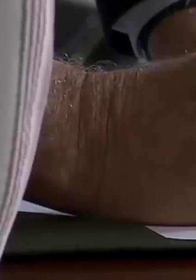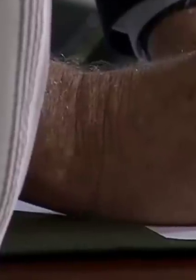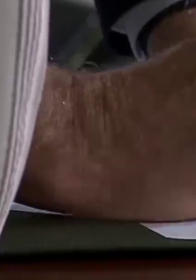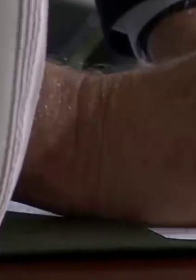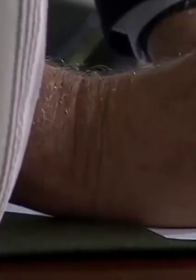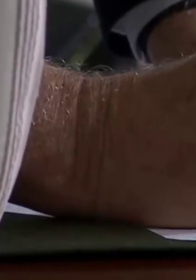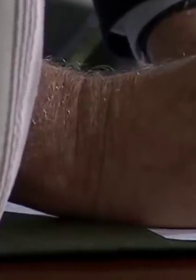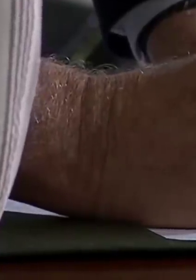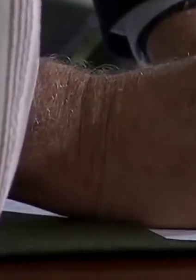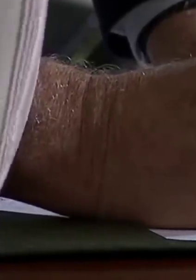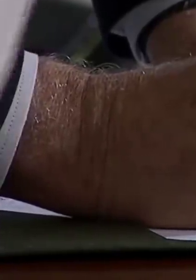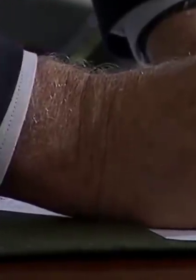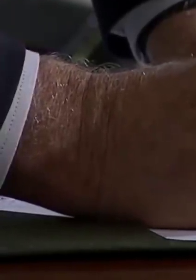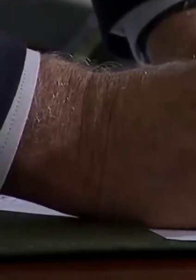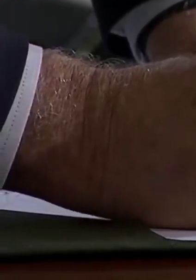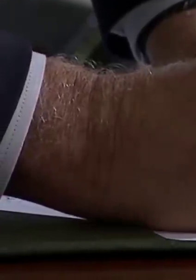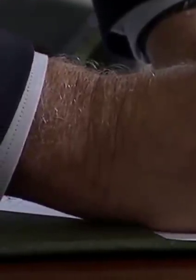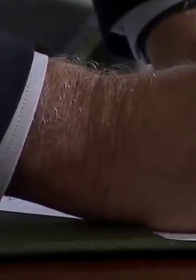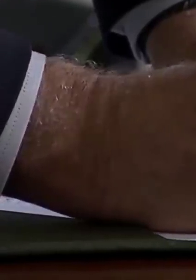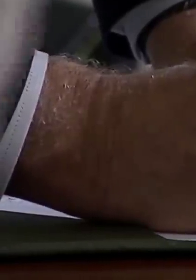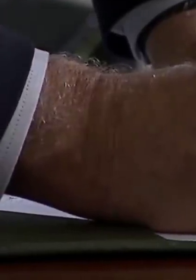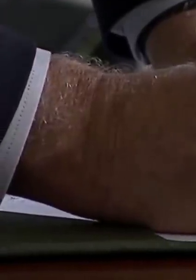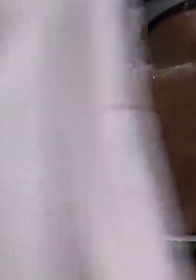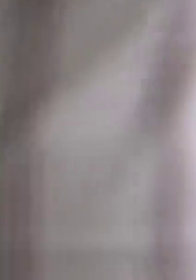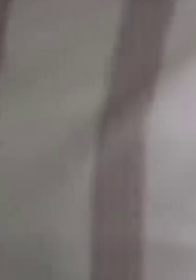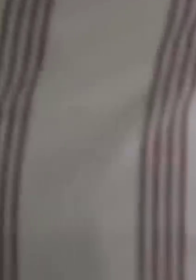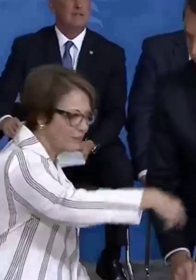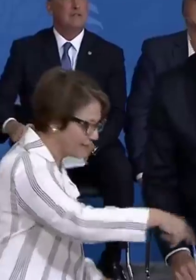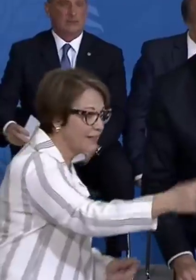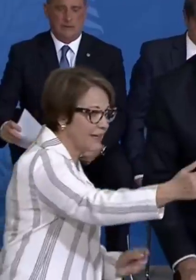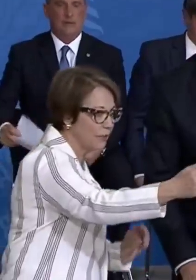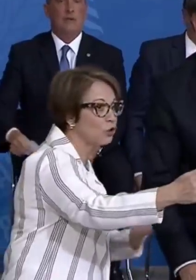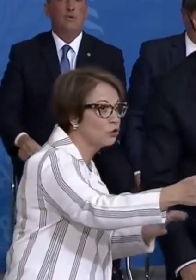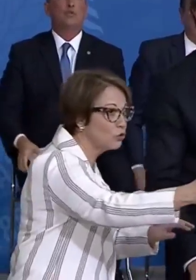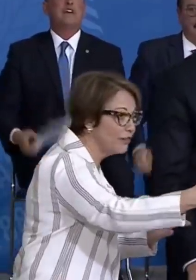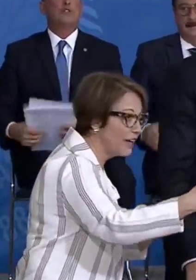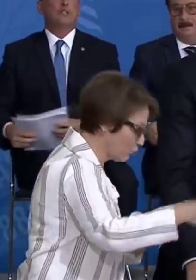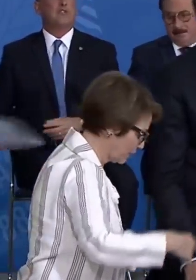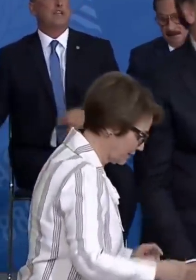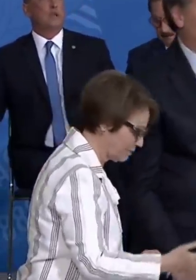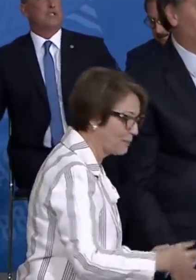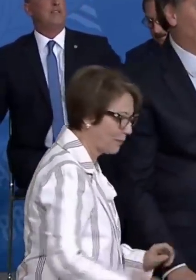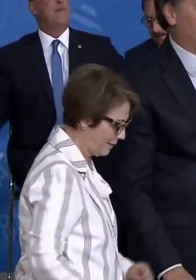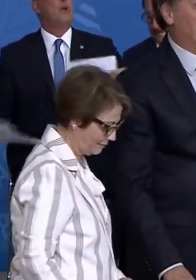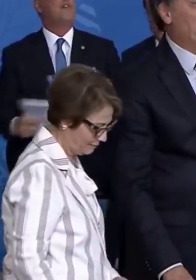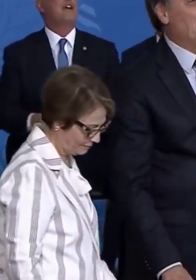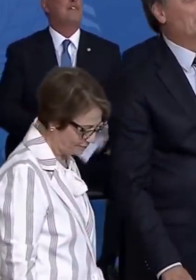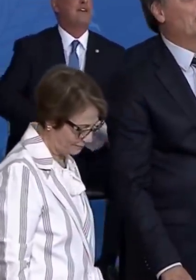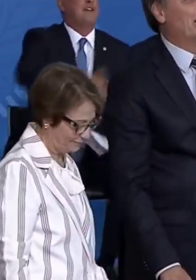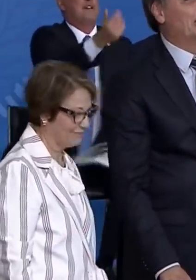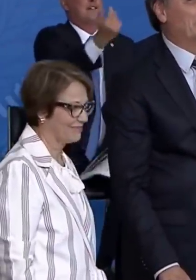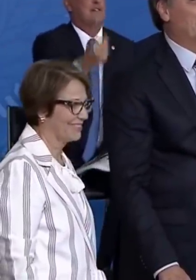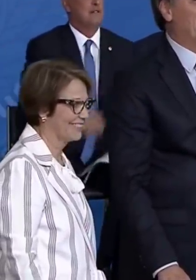8.666, que institui normas para licitações e contratos da administração pública, e a Lei nº